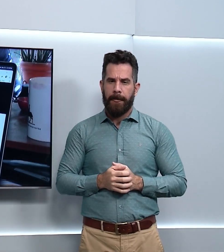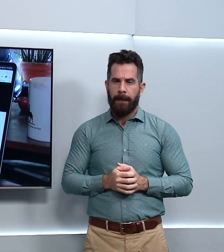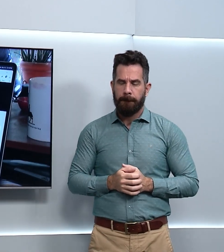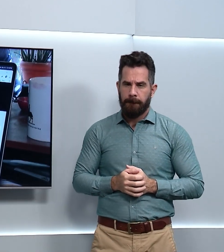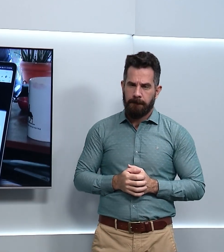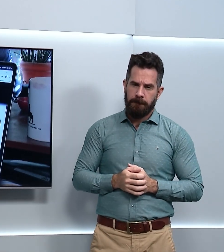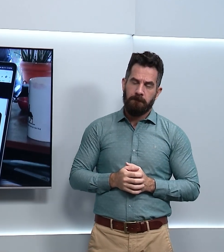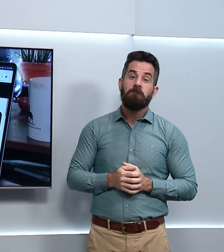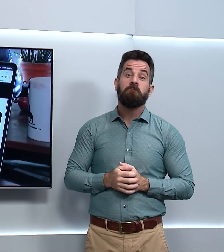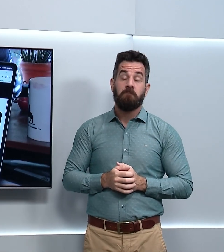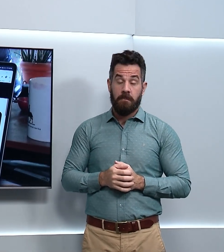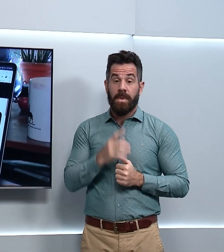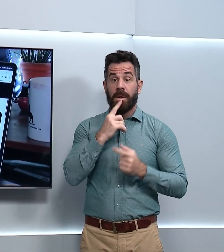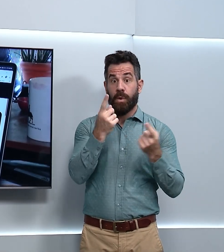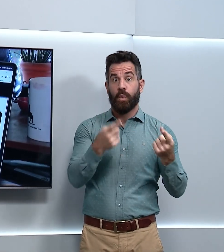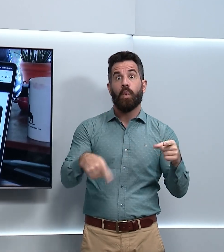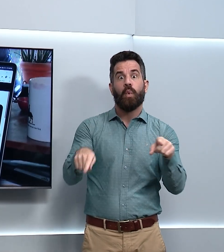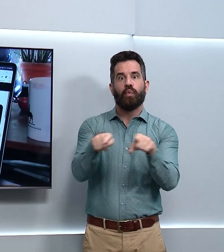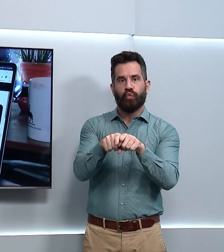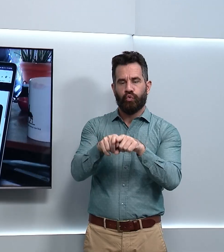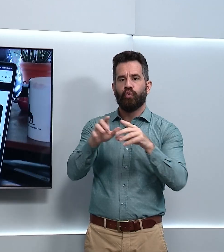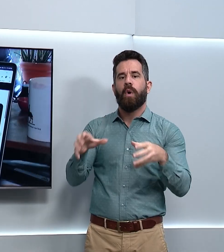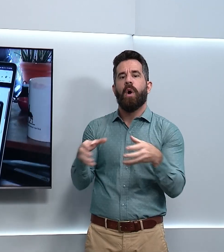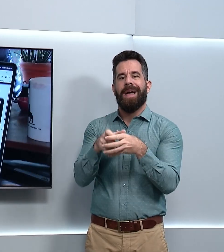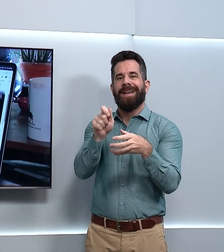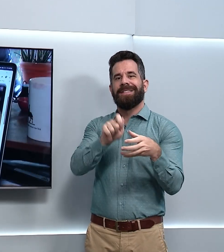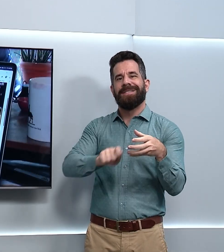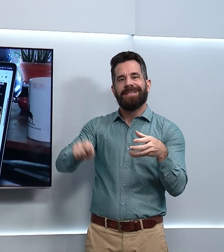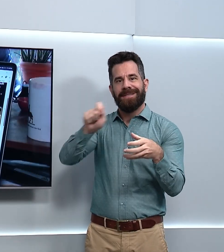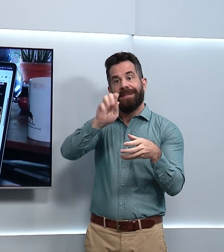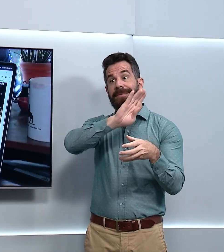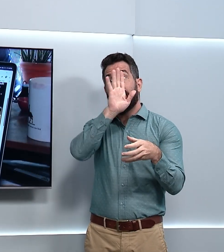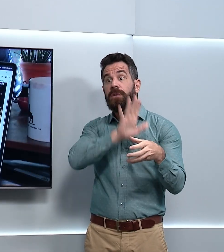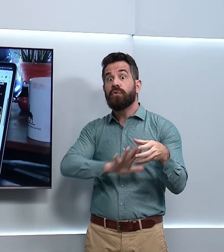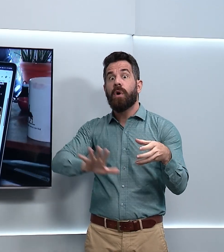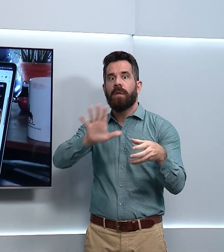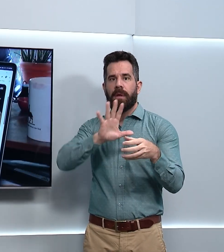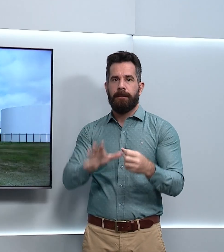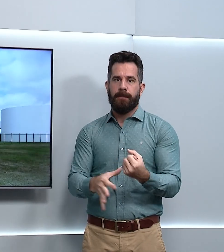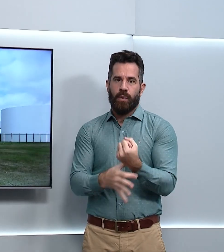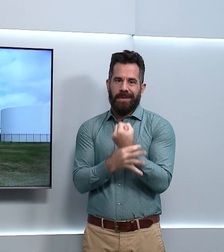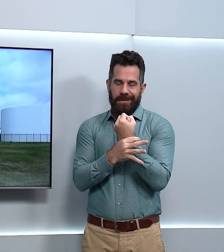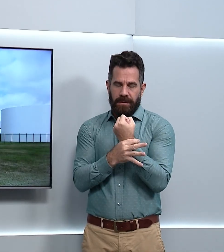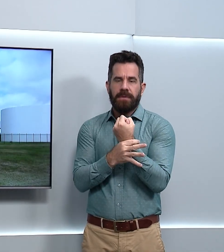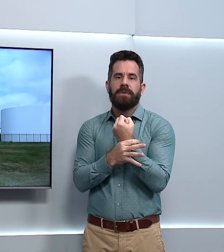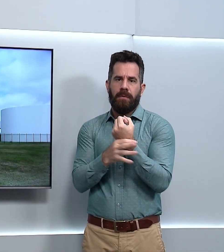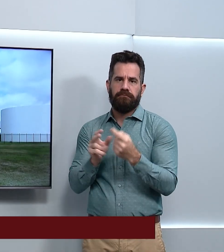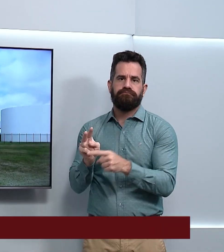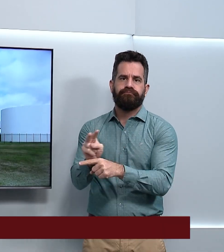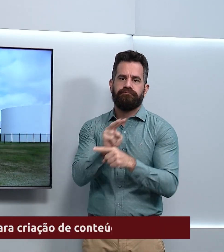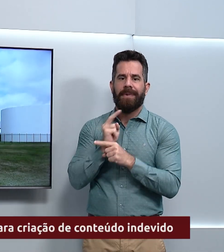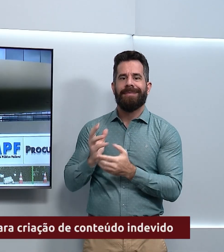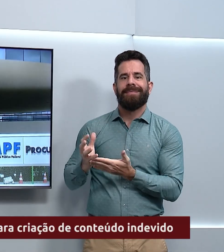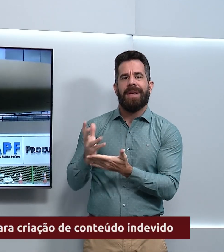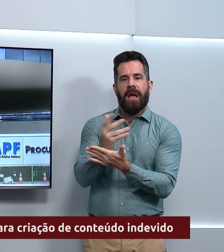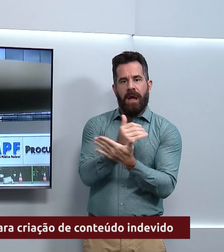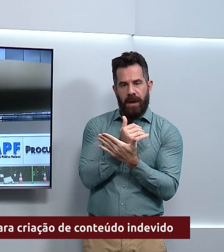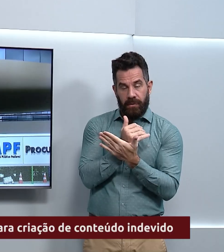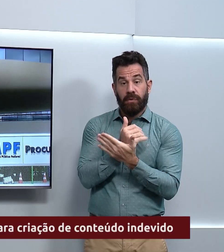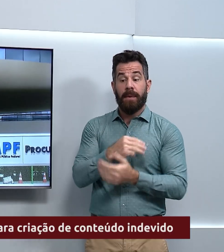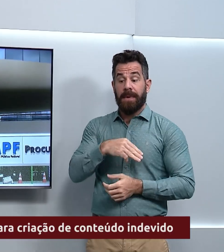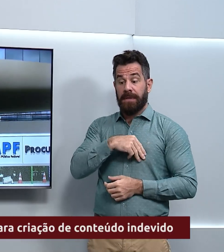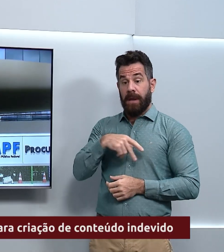Em conjunto com a Agência Nacional de Proteção de Dados e a Secretaria Nacional do Consumidor, o Ministério Público Federal pede à